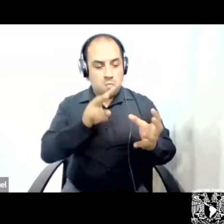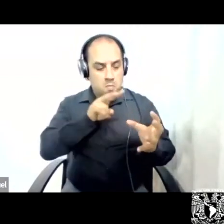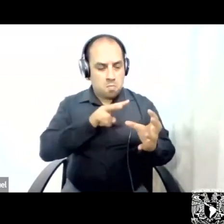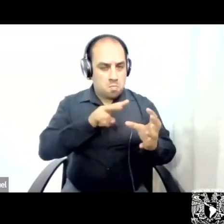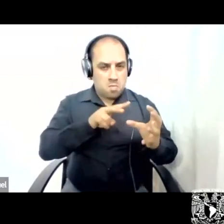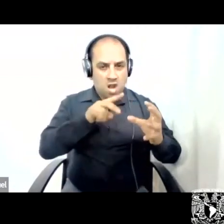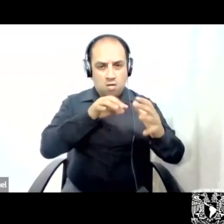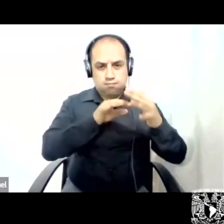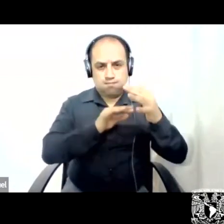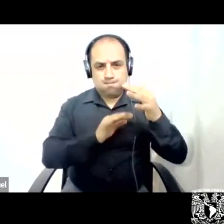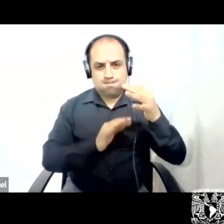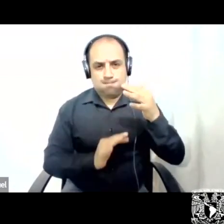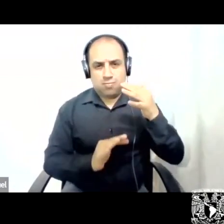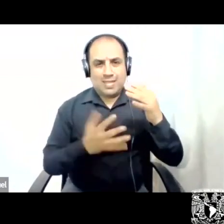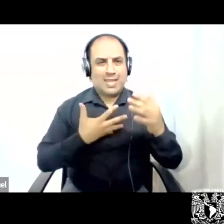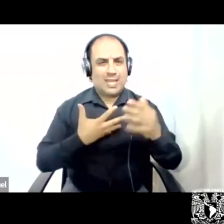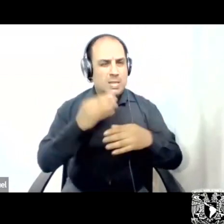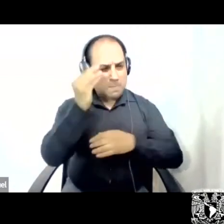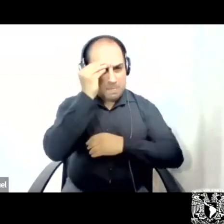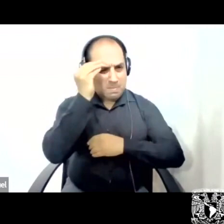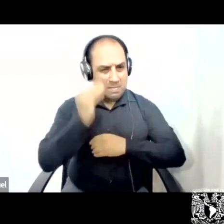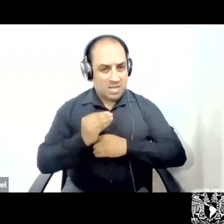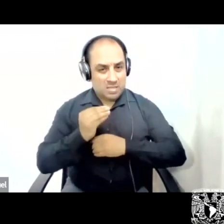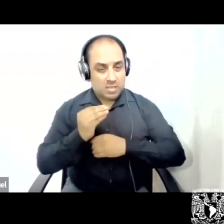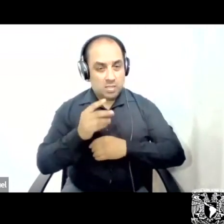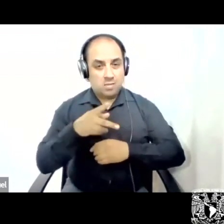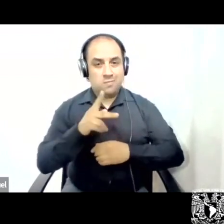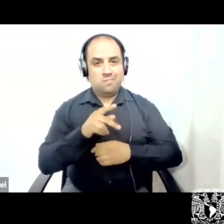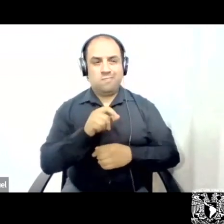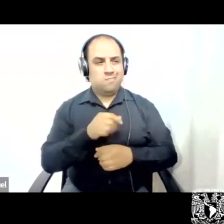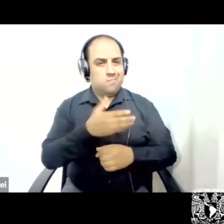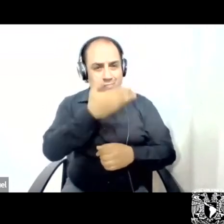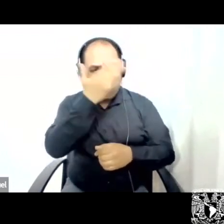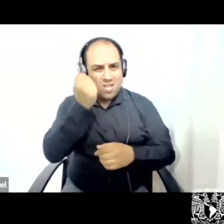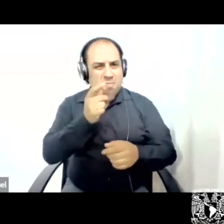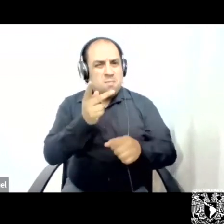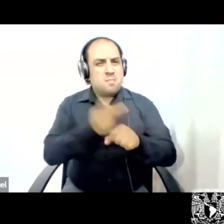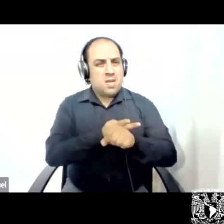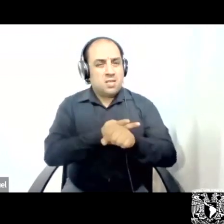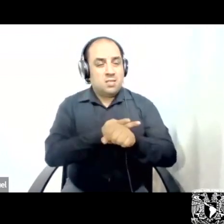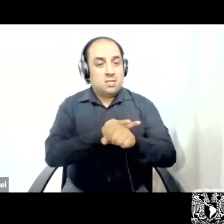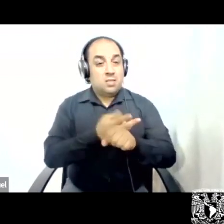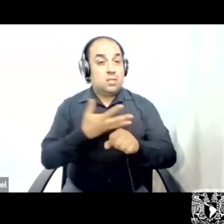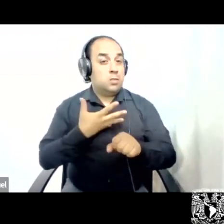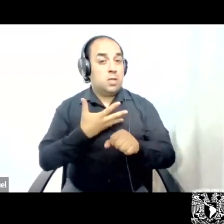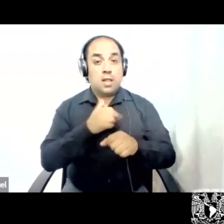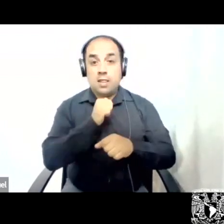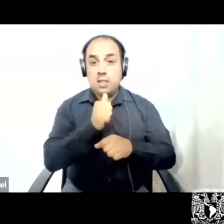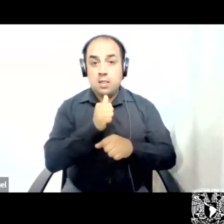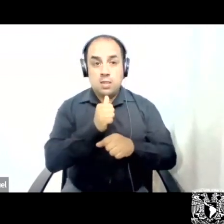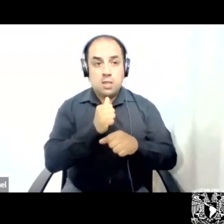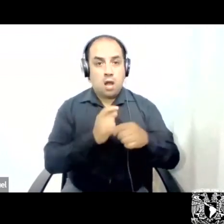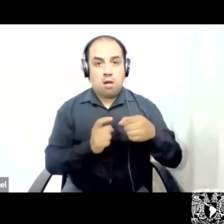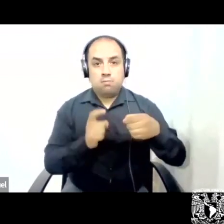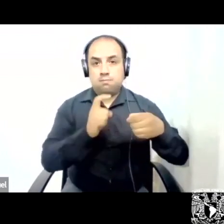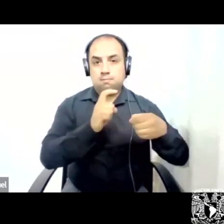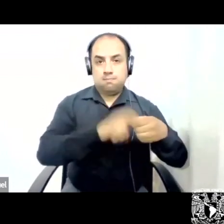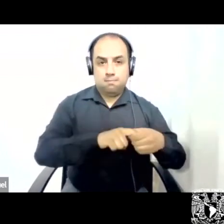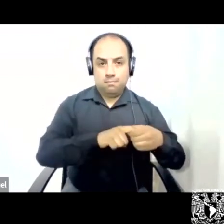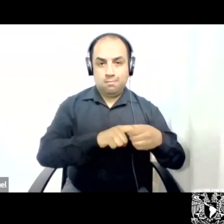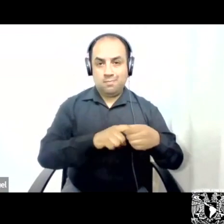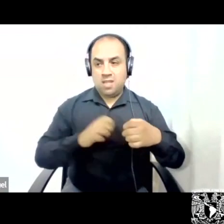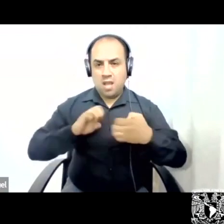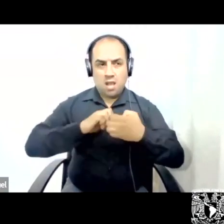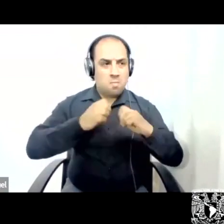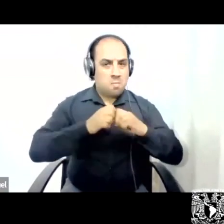era efectivamente terrible, pero además indescifrable. No se ajustaba a ningún modelo. El enemigo estaba